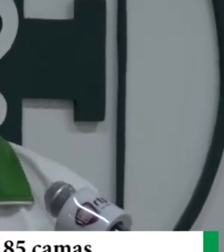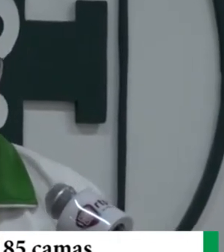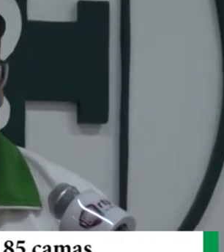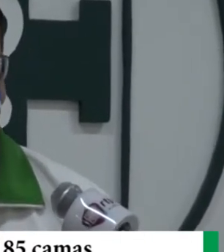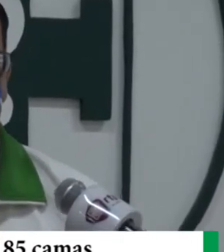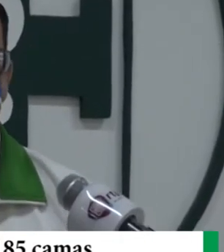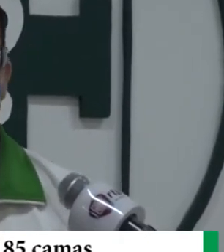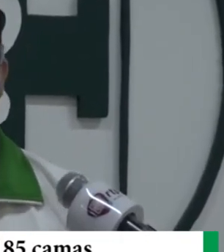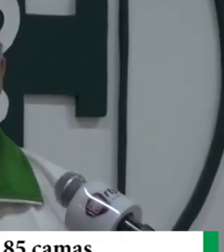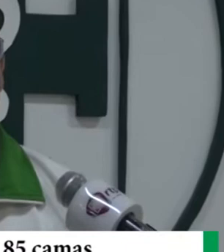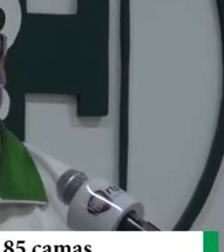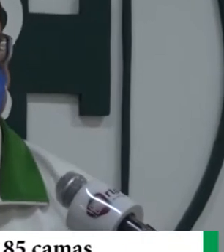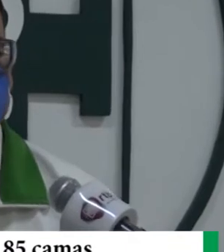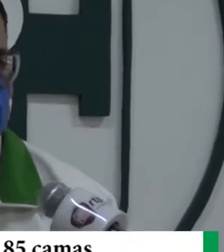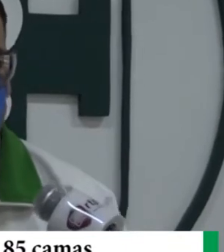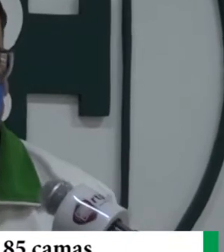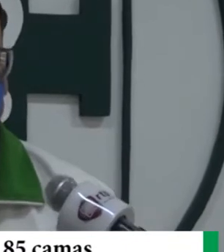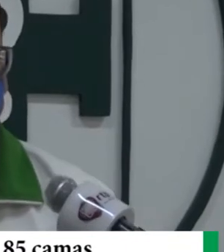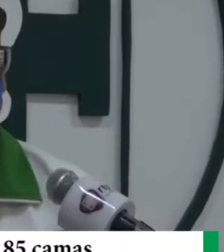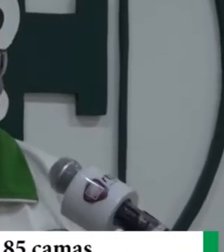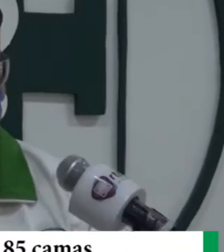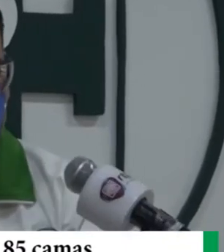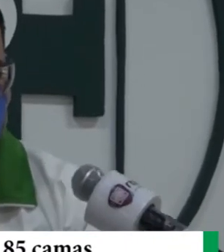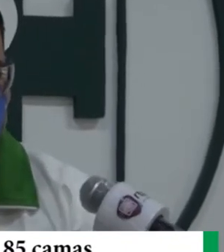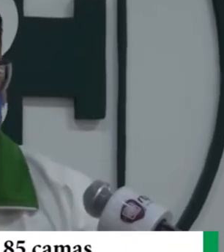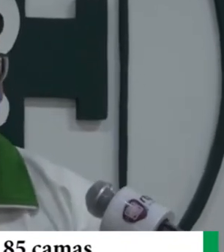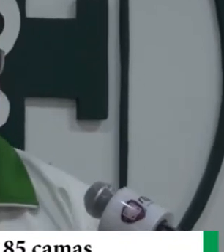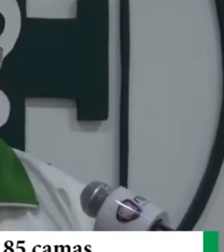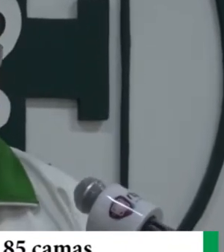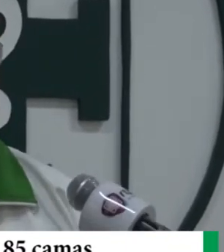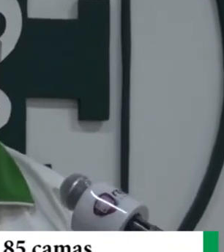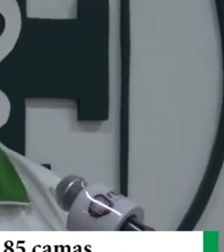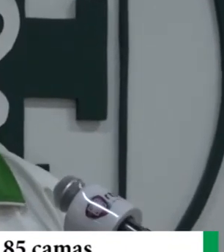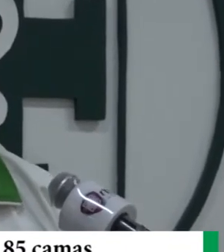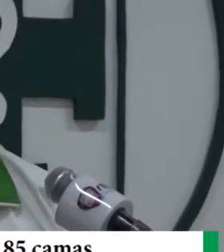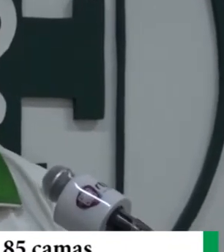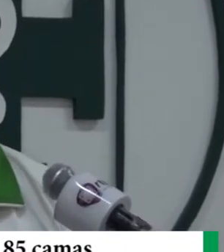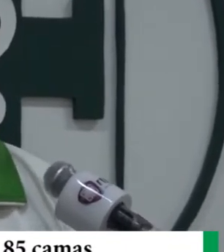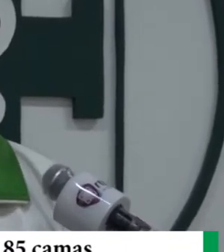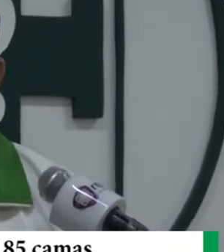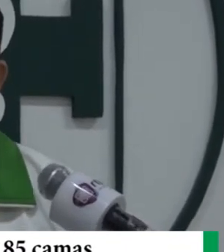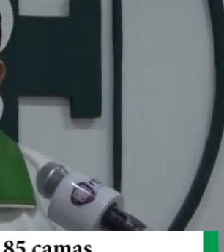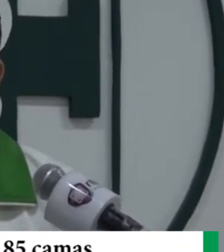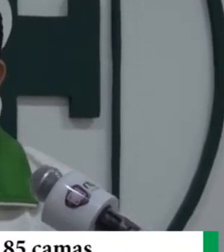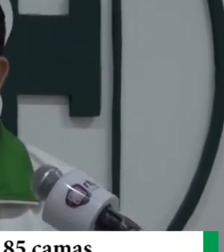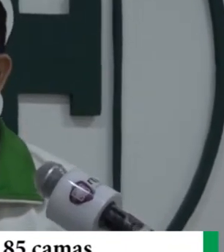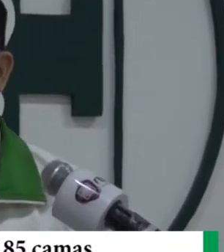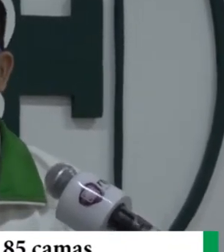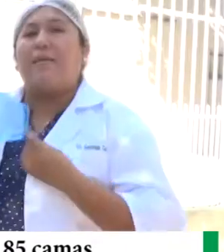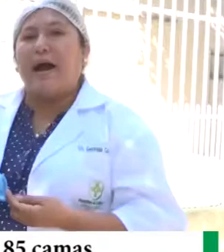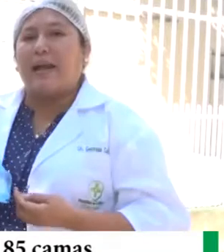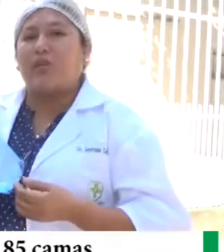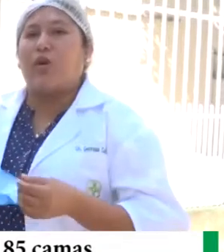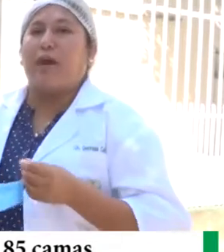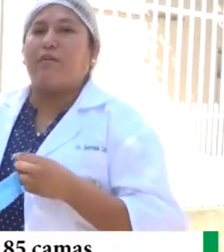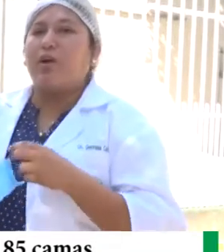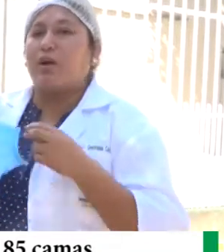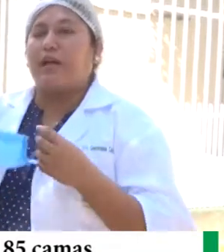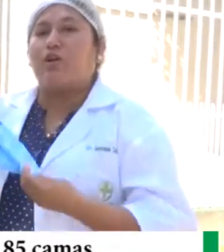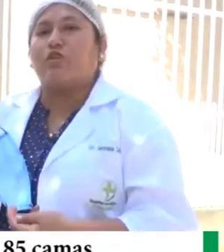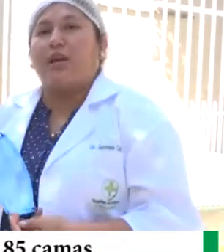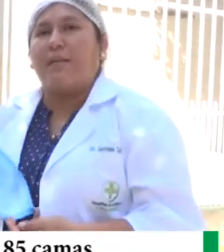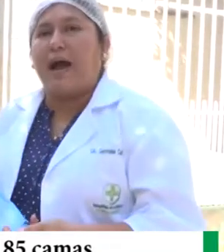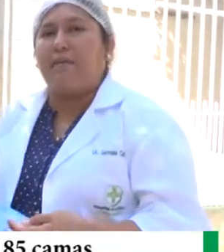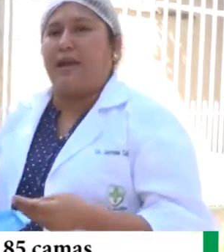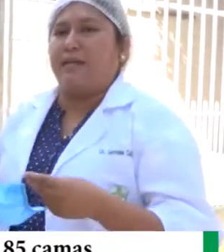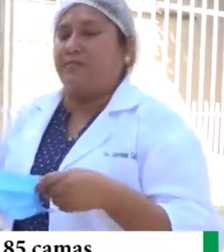eso porque si no va a ser lamentable que todos nuestros profesionales en salud en algún momento sean contagiados por la falta de